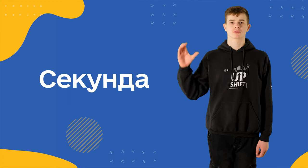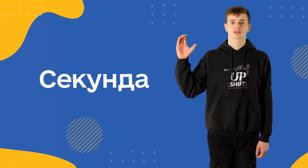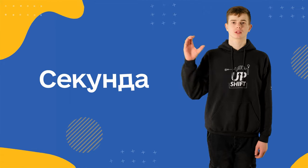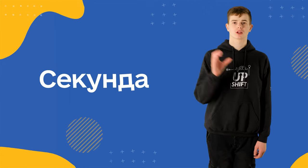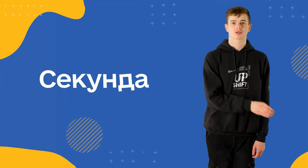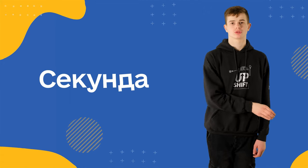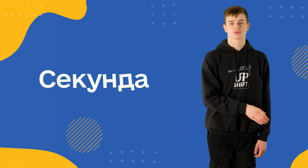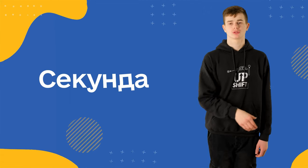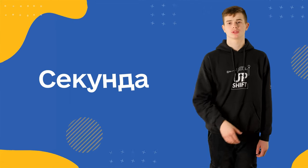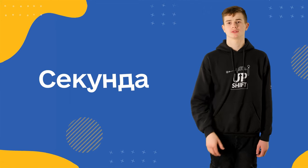Секунда.